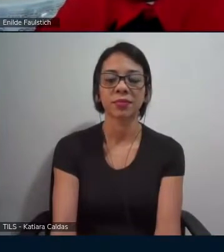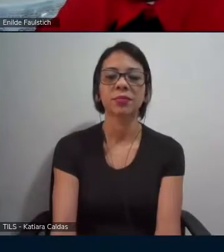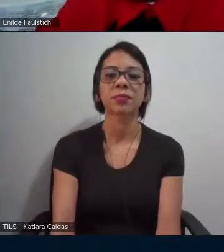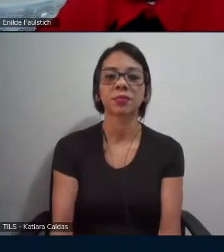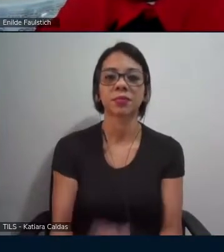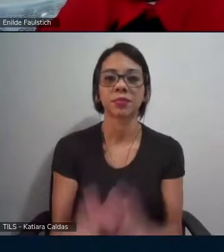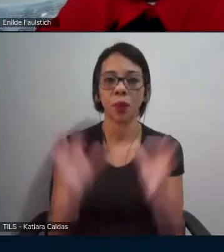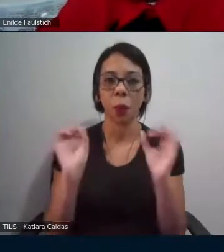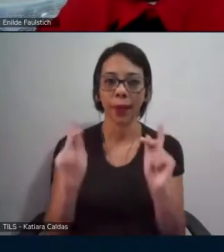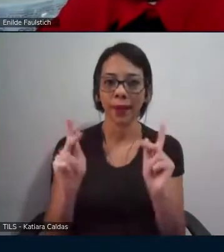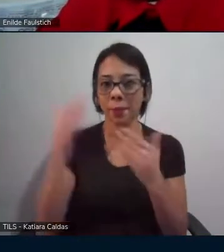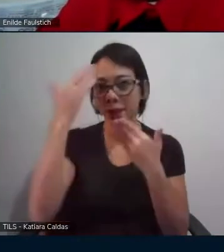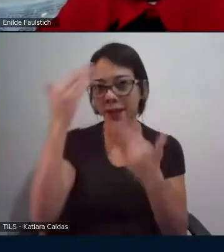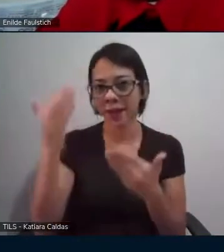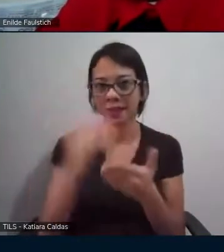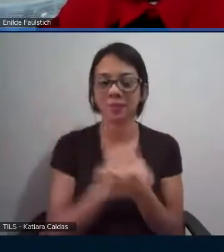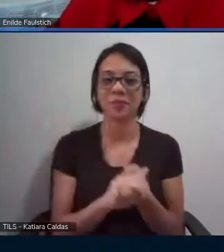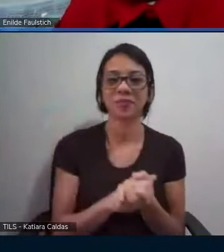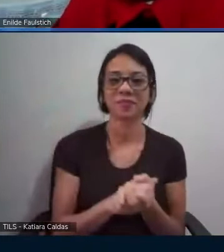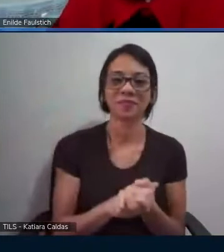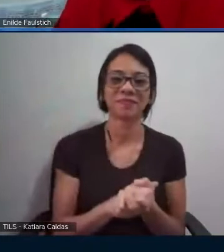Certo, obrigada.